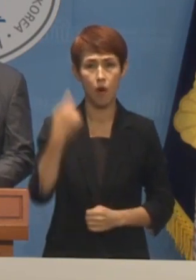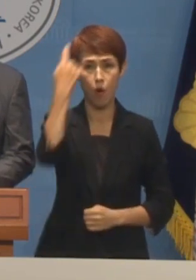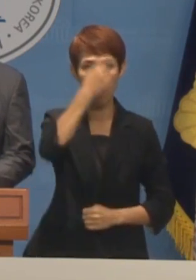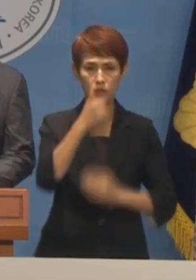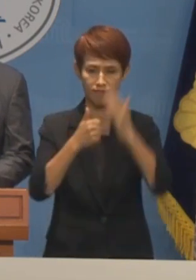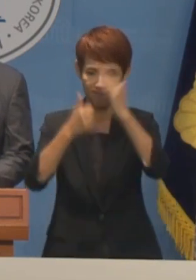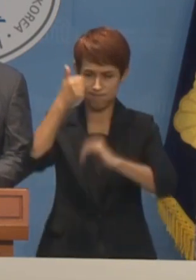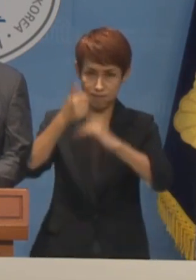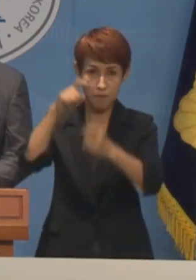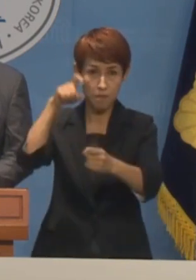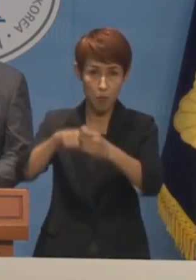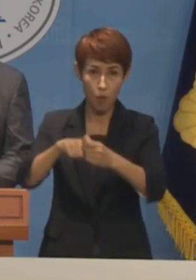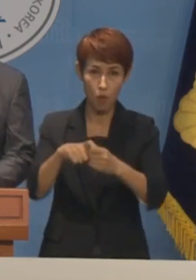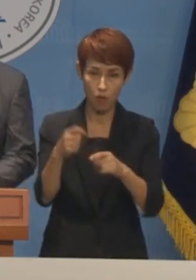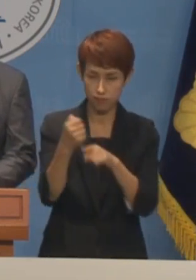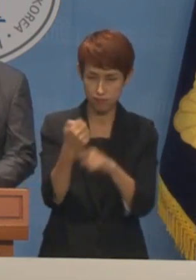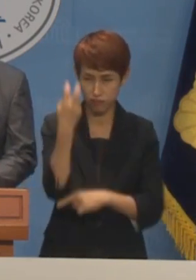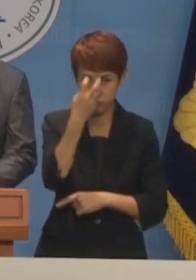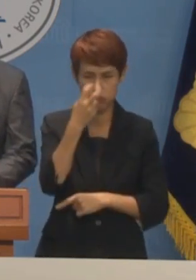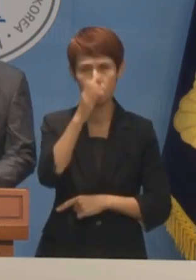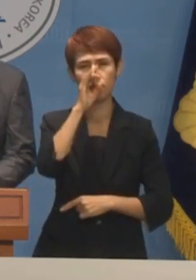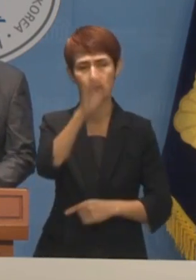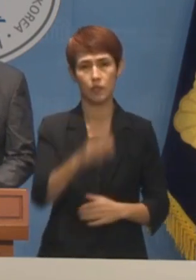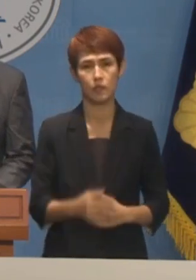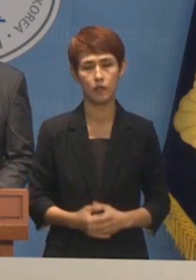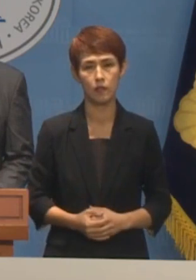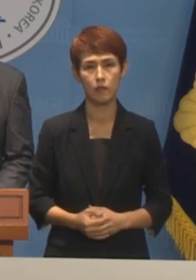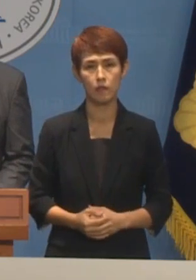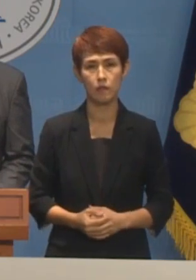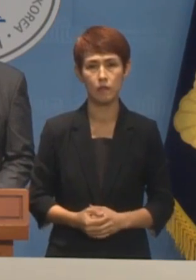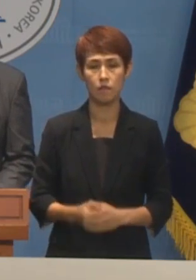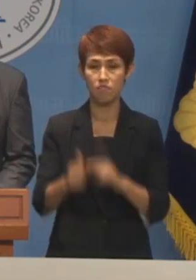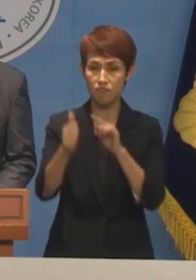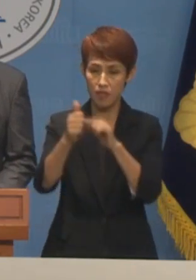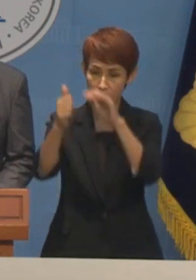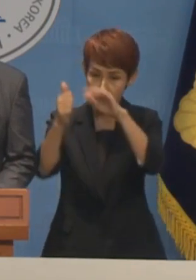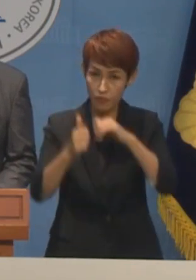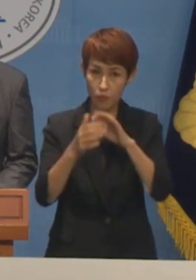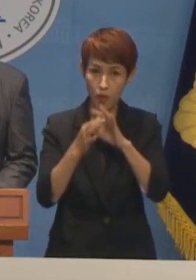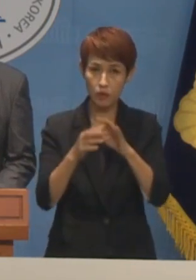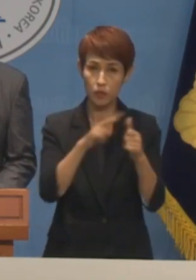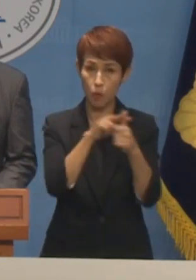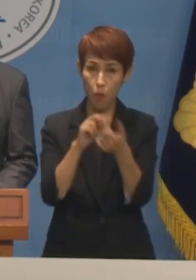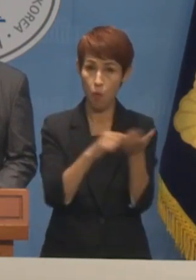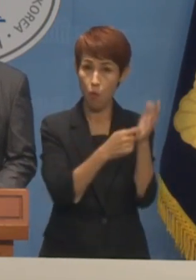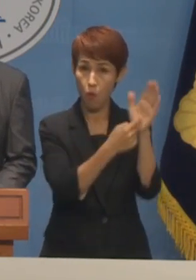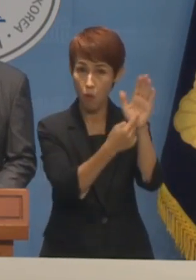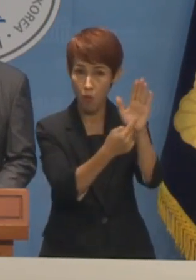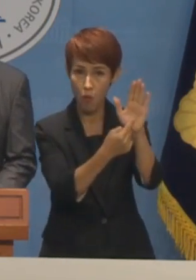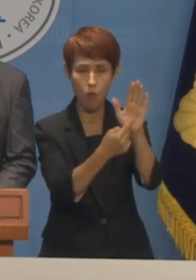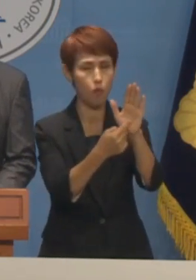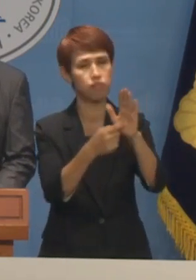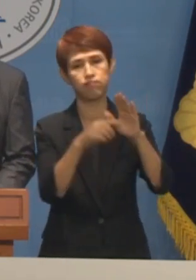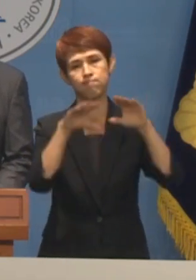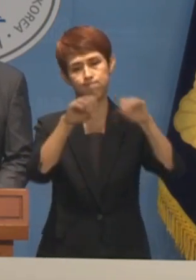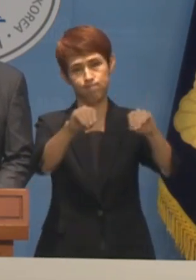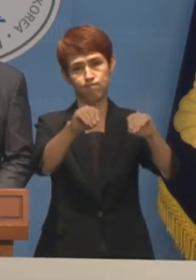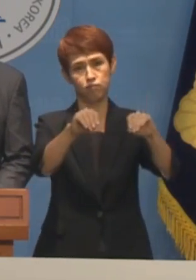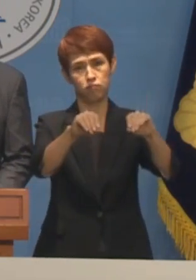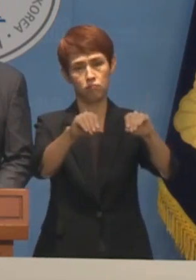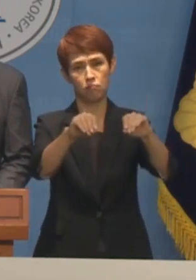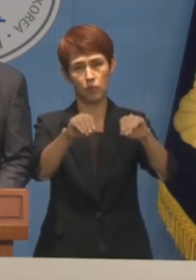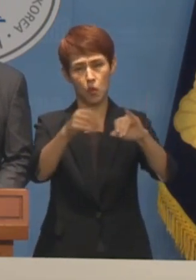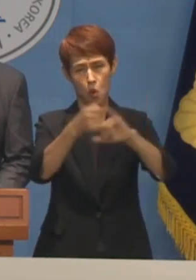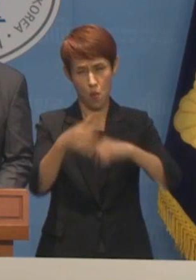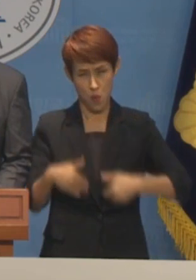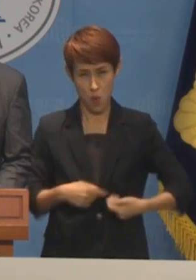망신주기식 수사만은 더 이상 없어야 합니다. 사건 관계인의 출석에 관한 정보 공개를 원칙적으로 금지하고